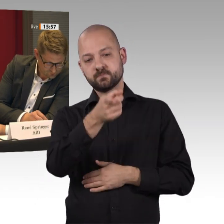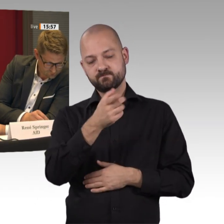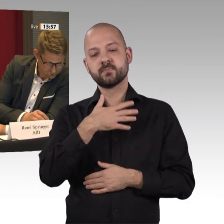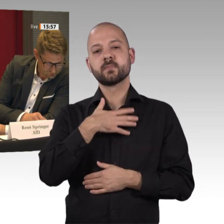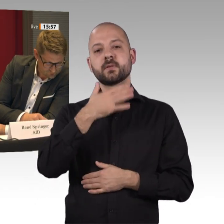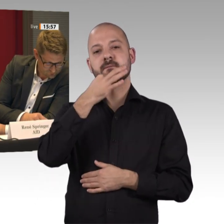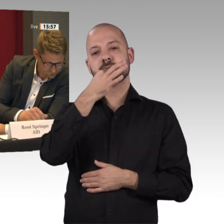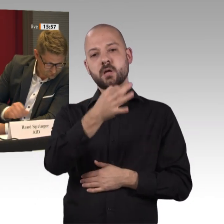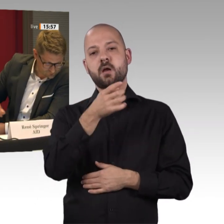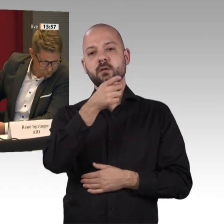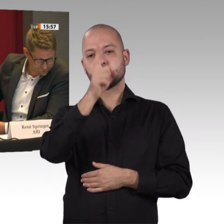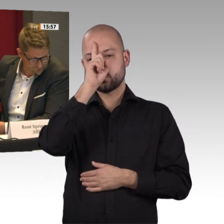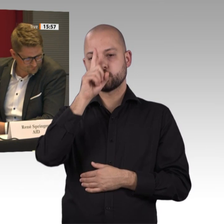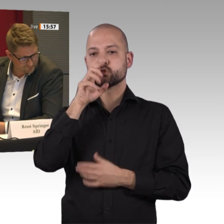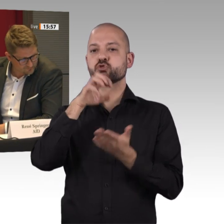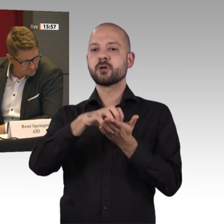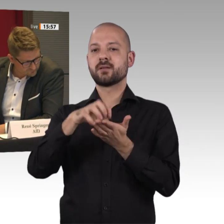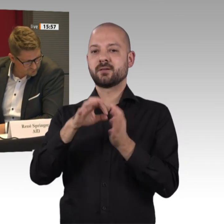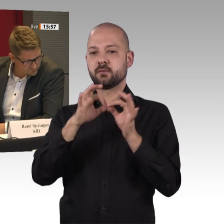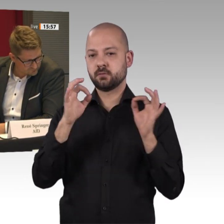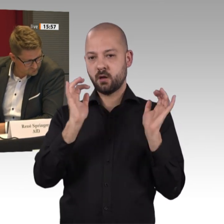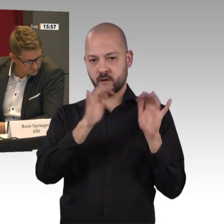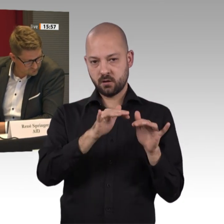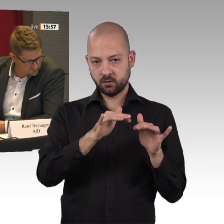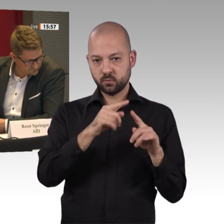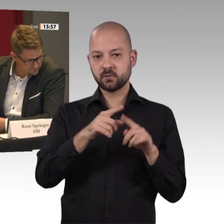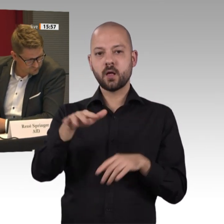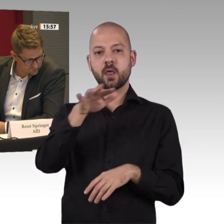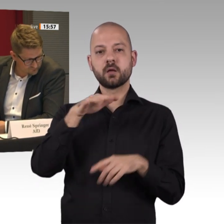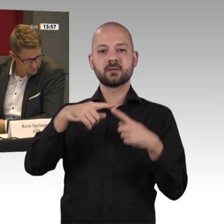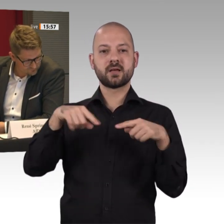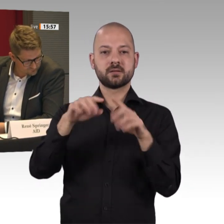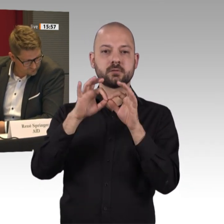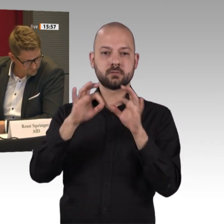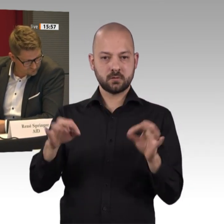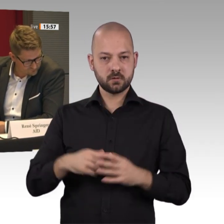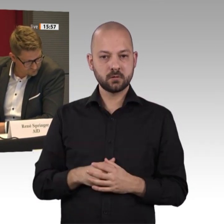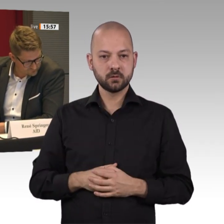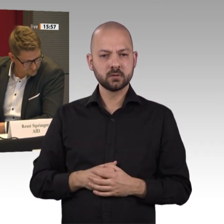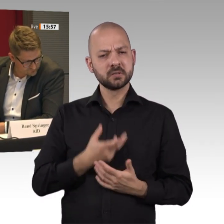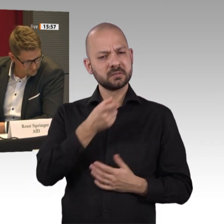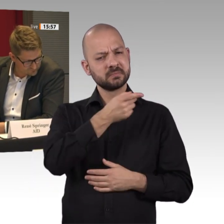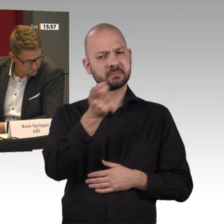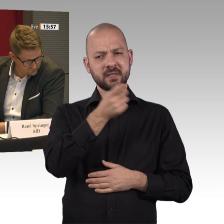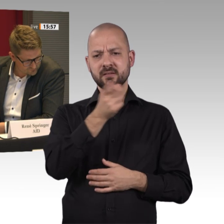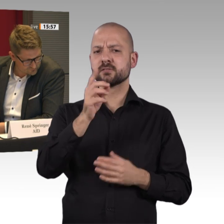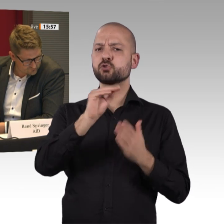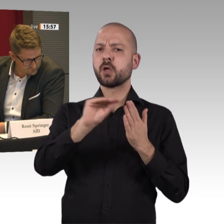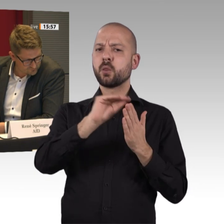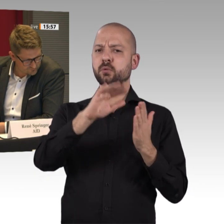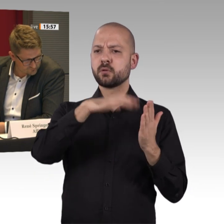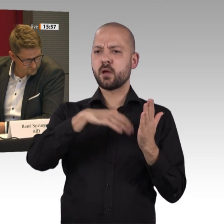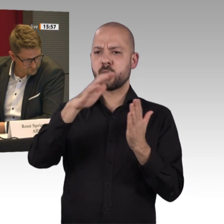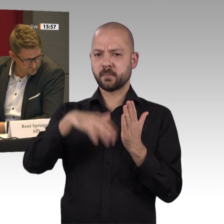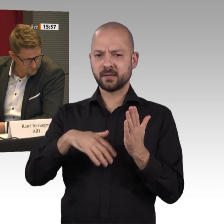diese rechtliche Regelung erwartet wird und das nicht in unerheblichem Umfang. Jetzt die Frage, wie schätzen